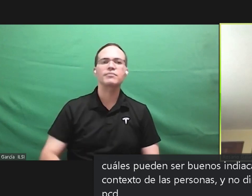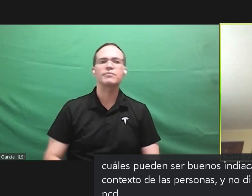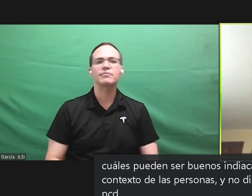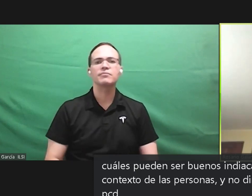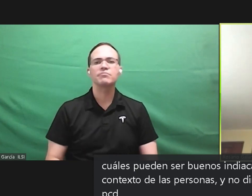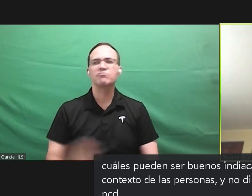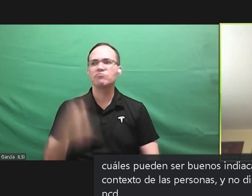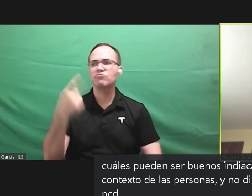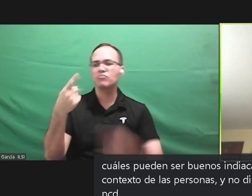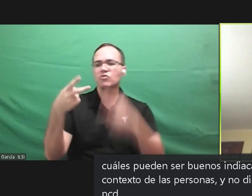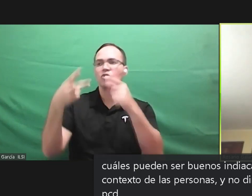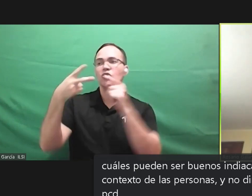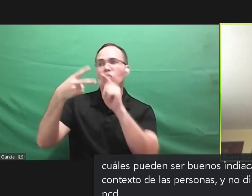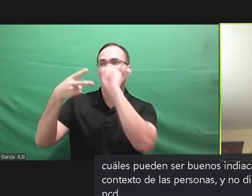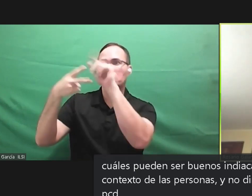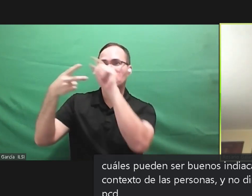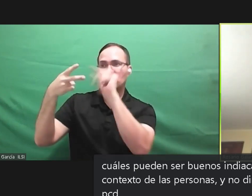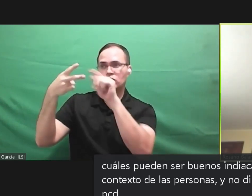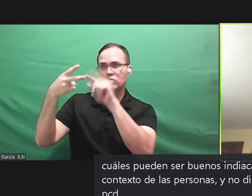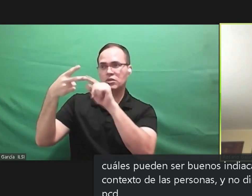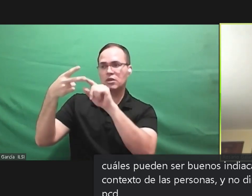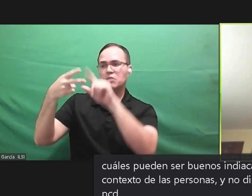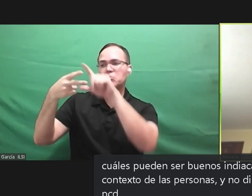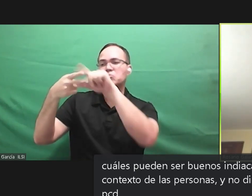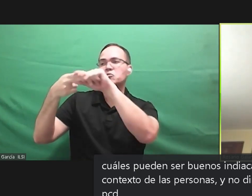Son dos preguntas que han hecho.